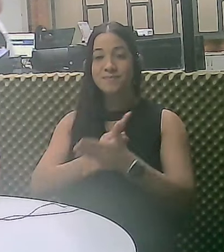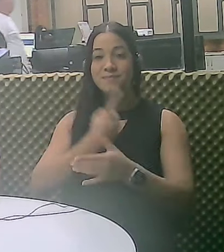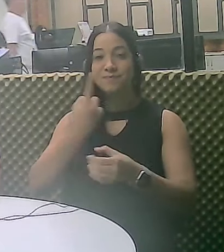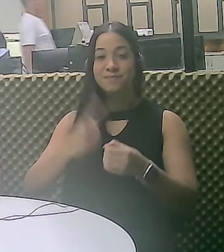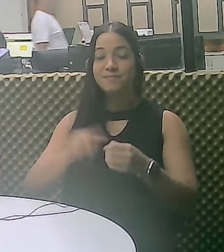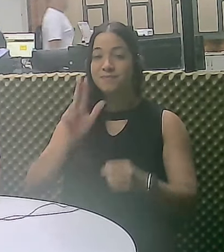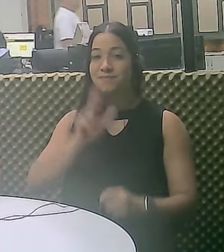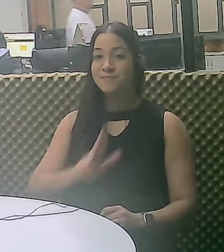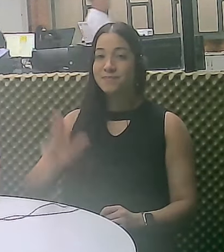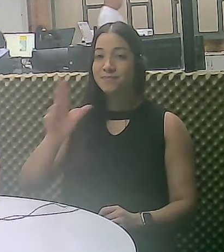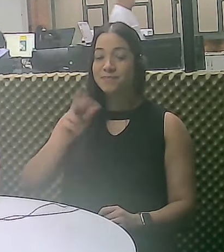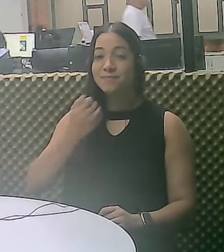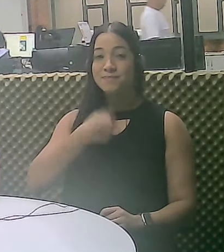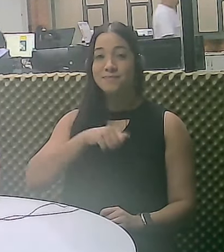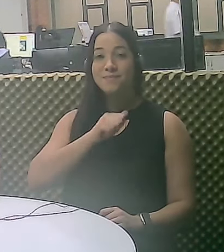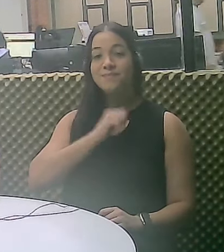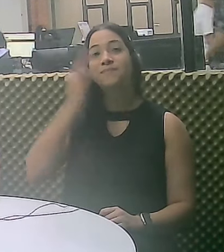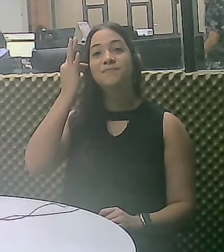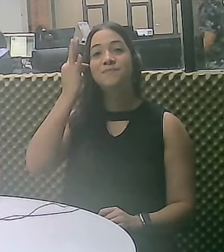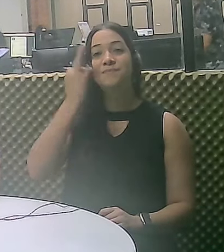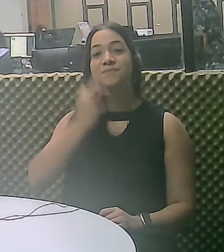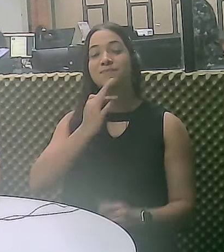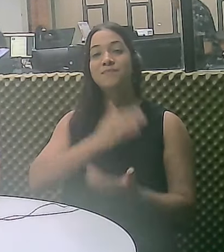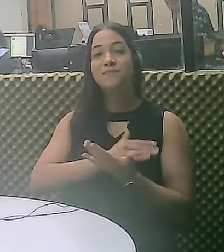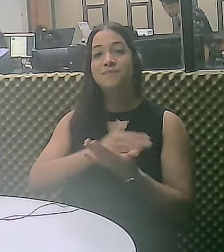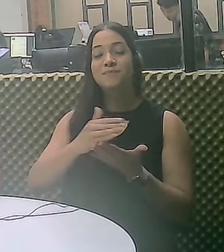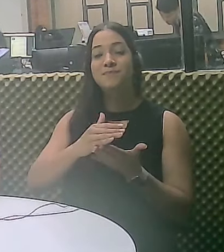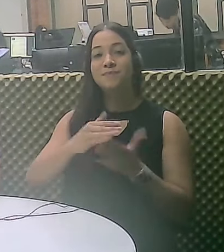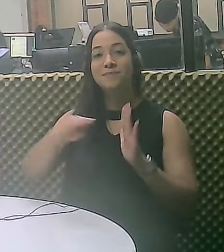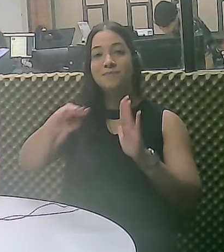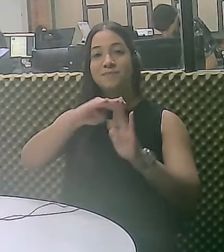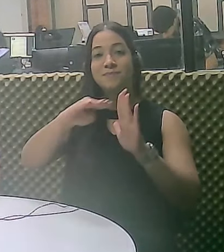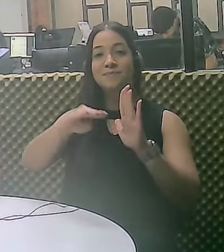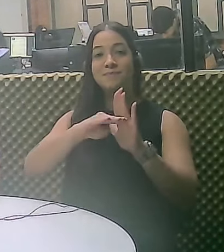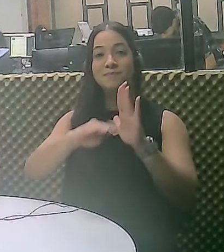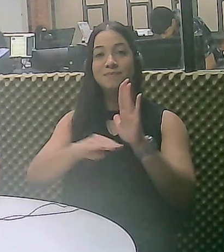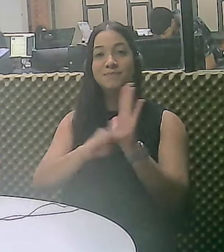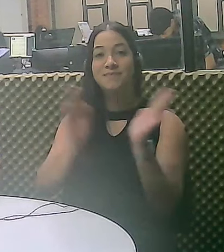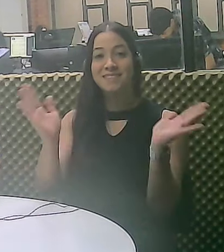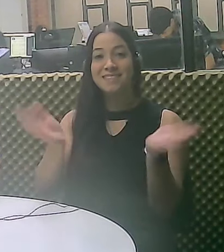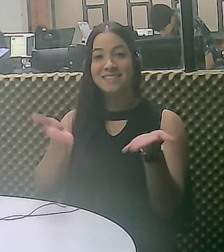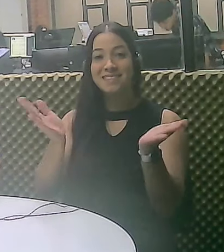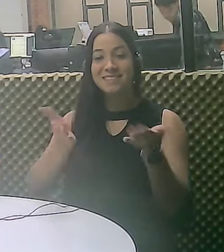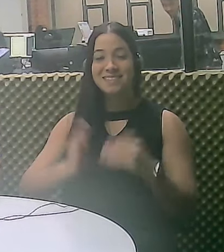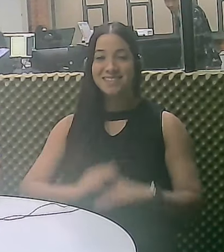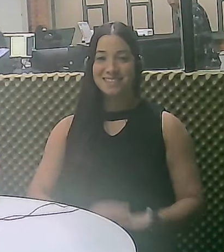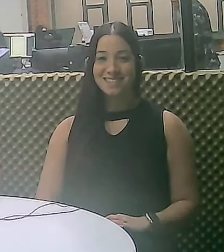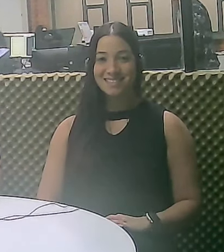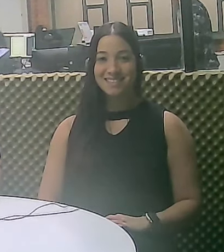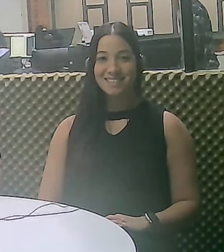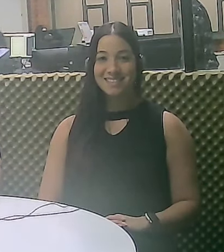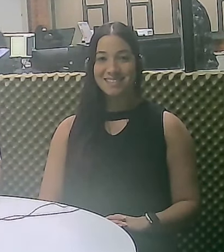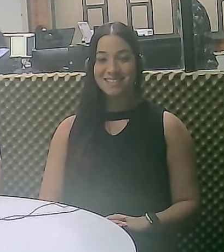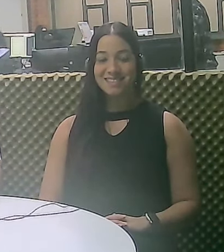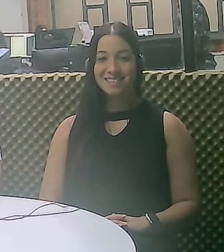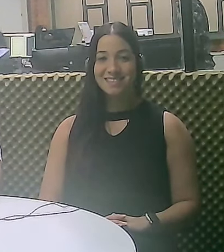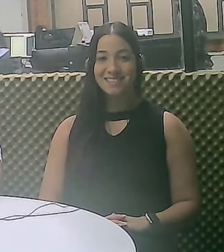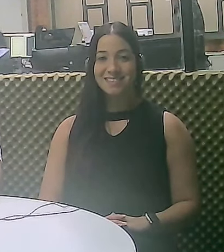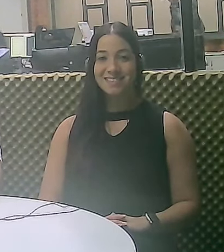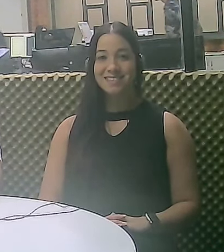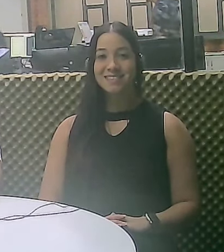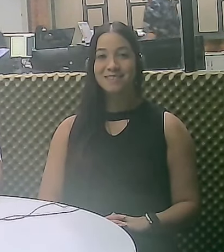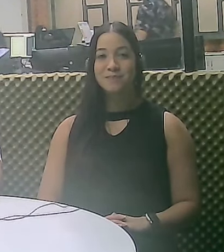fato acontece em Uberlândia. Eu sou o Fernando Cássio e começamos com os destaques da edição de hoje.